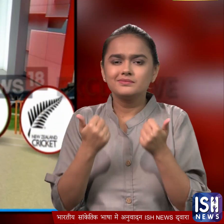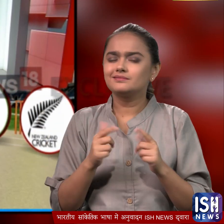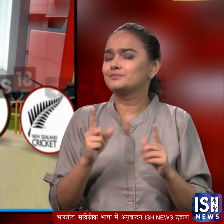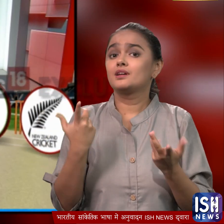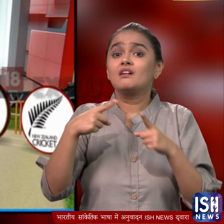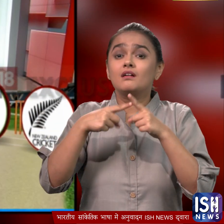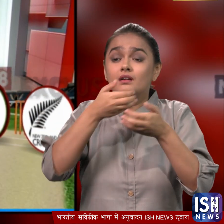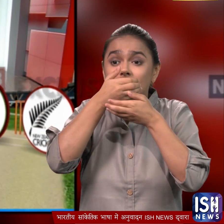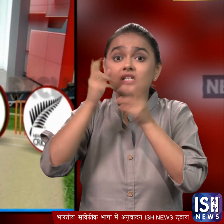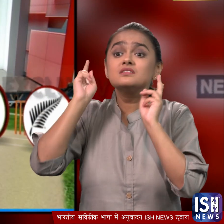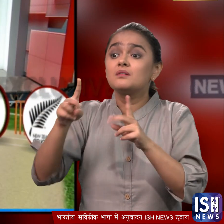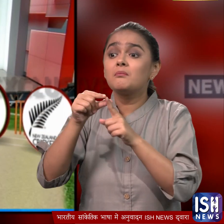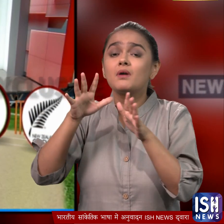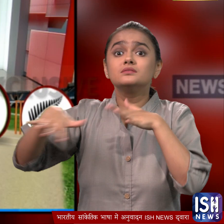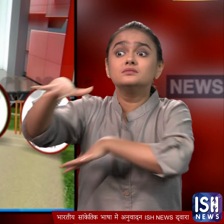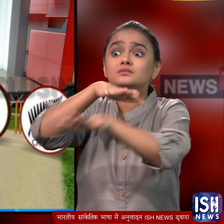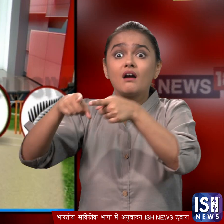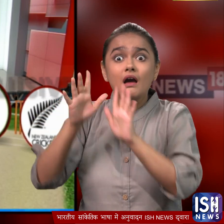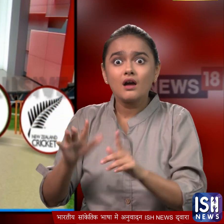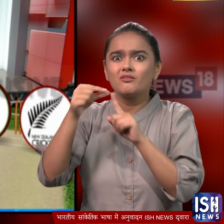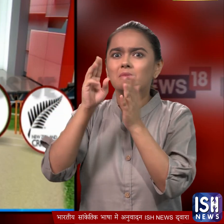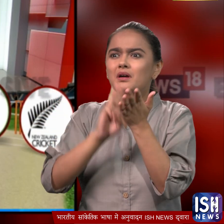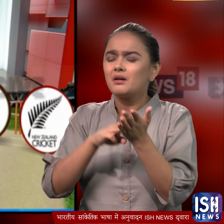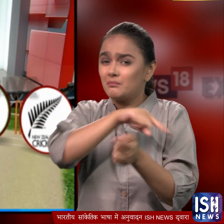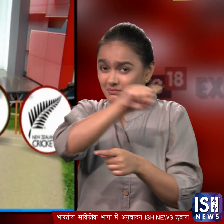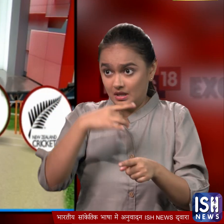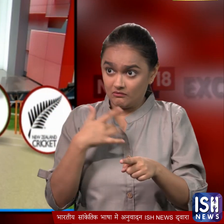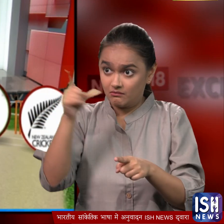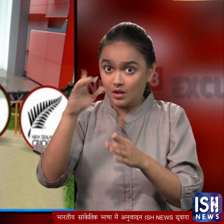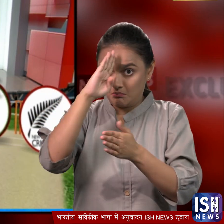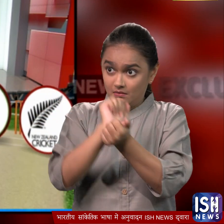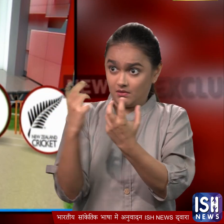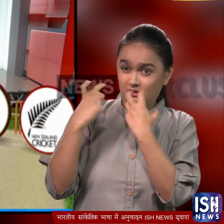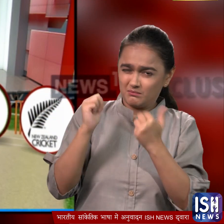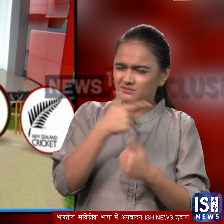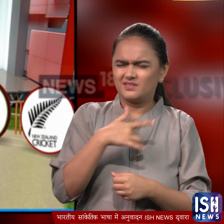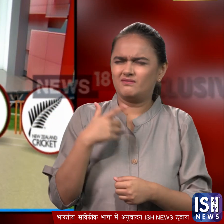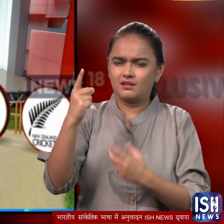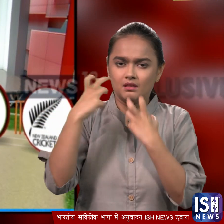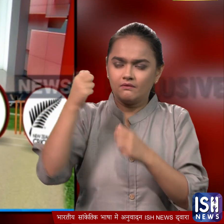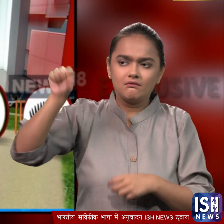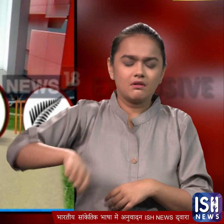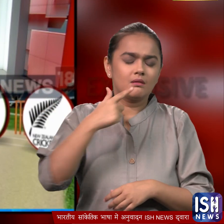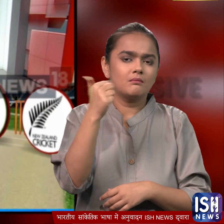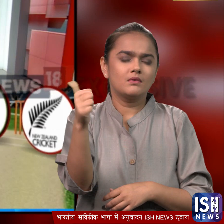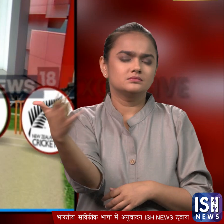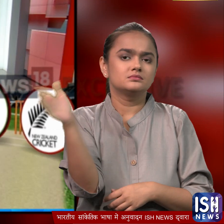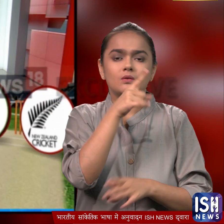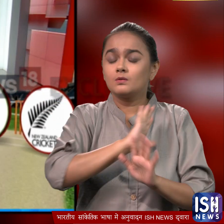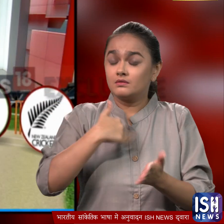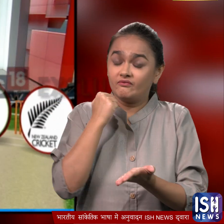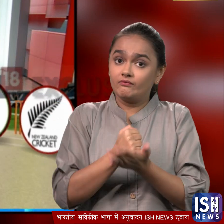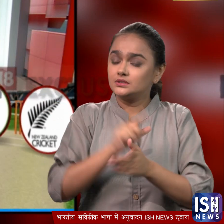उनको कोई खतरा नहीं है। लेकिन आतंकवादियों को पालने वाले पाकिस्तान और वहां के प्रधानमंत्री के वादे पर न्यूजीलैंड को रत्ती भर भरोसा नहीं